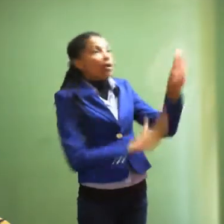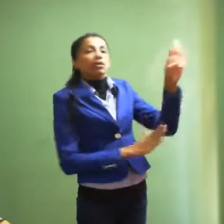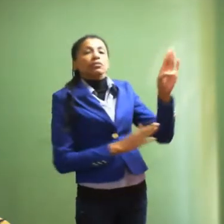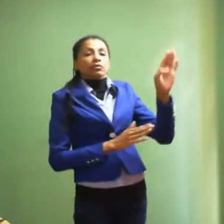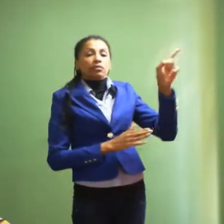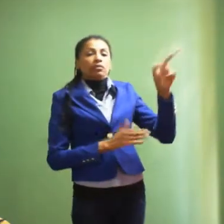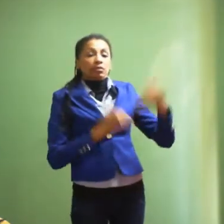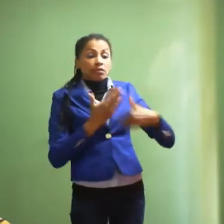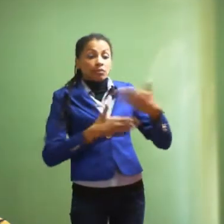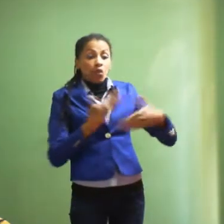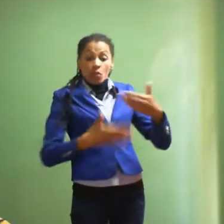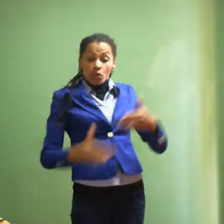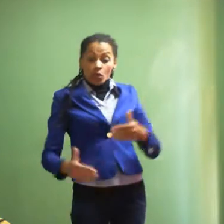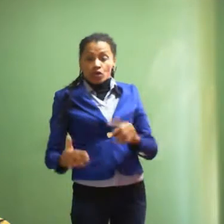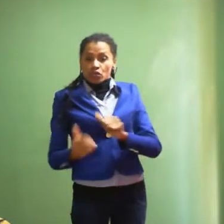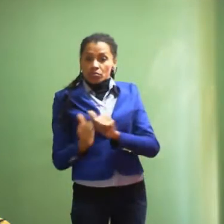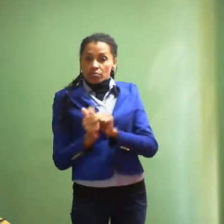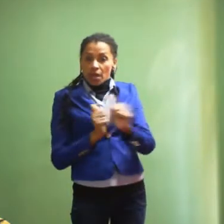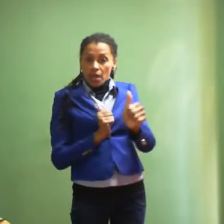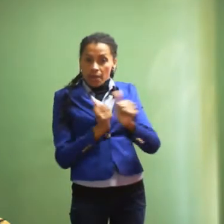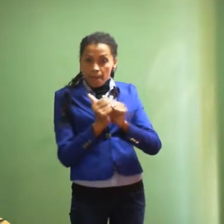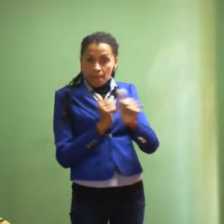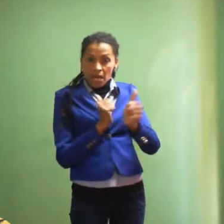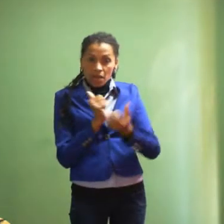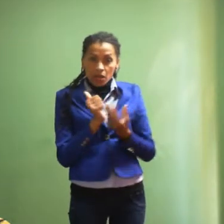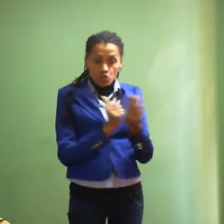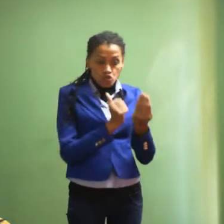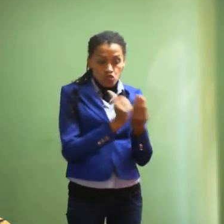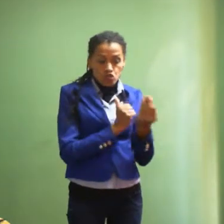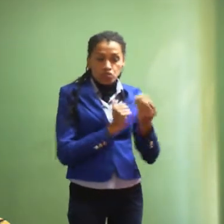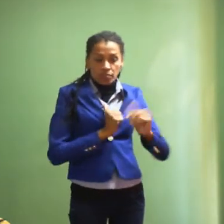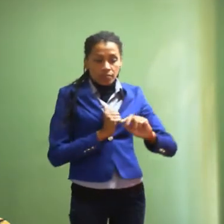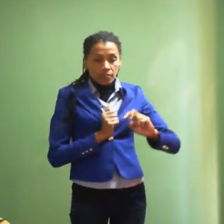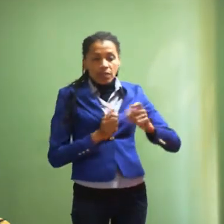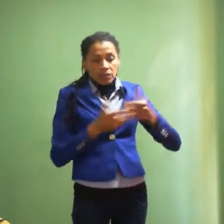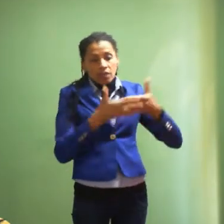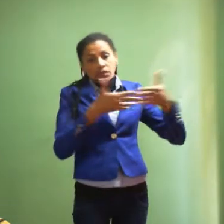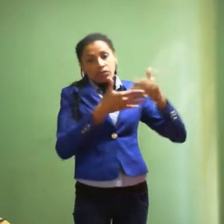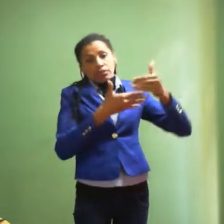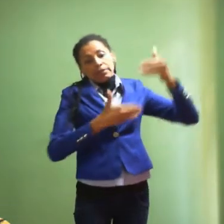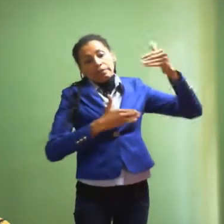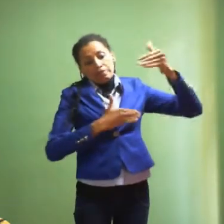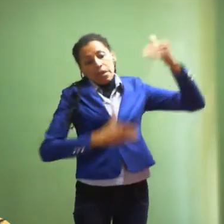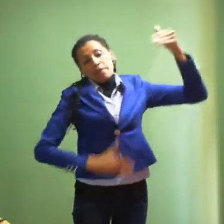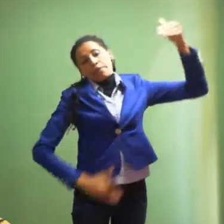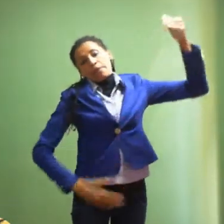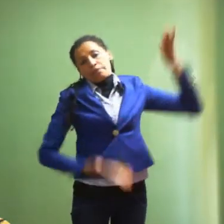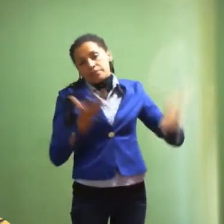se va aumentando como la complejidad de los textos de acuerdo con el nivel de los estudiantes.